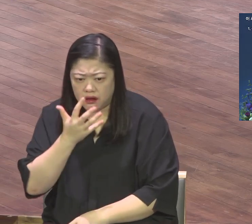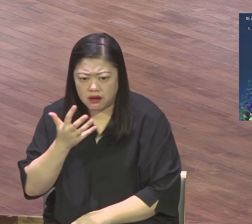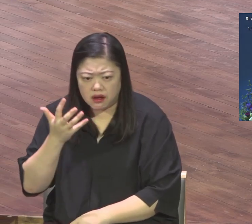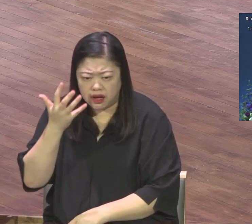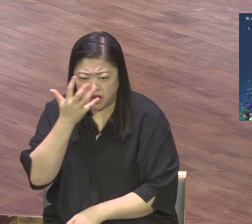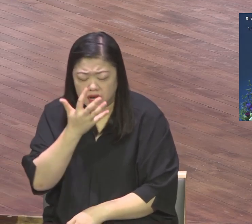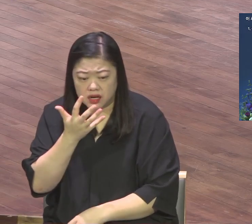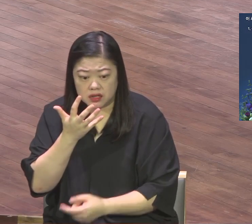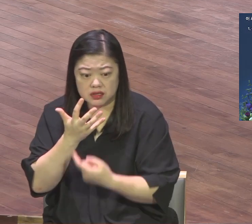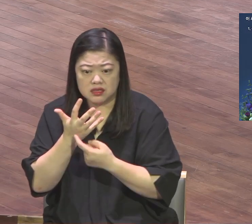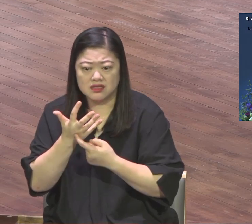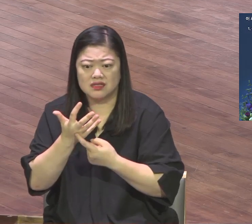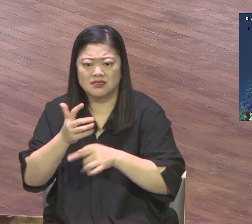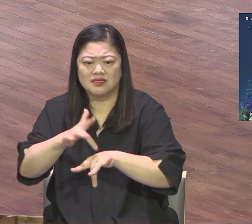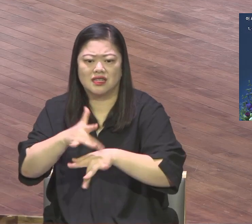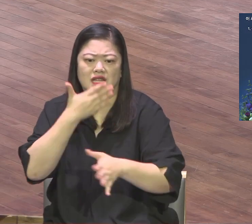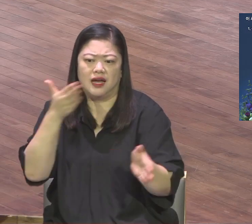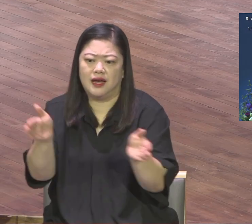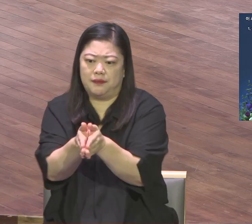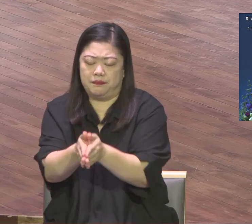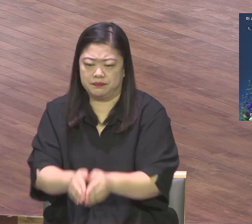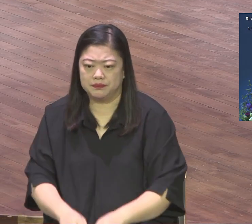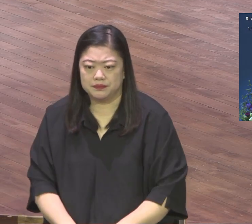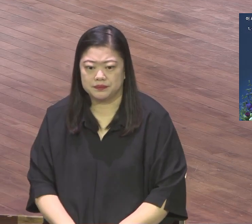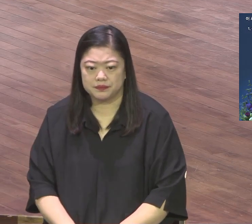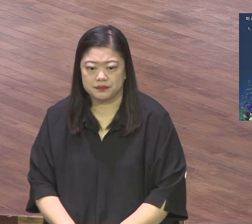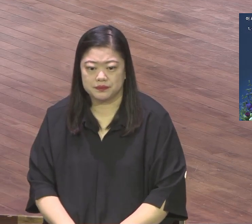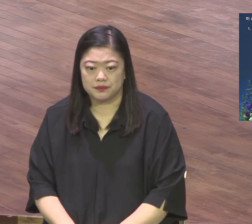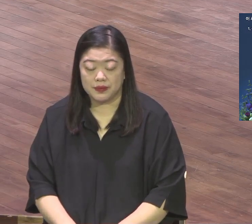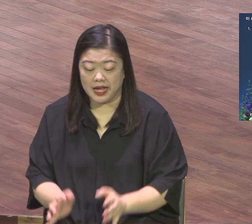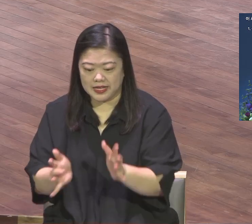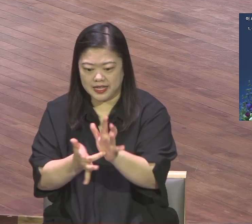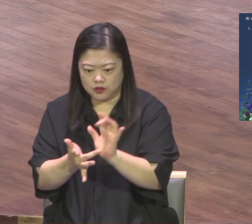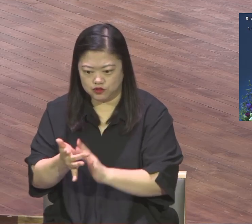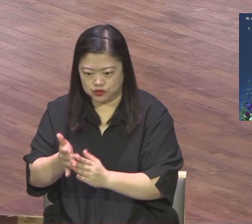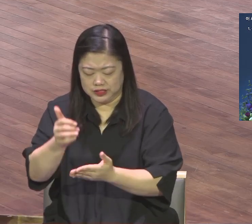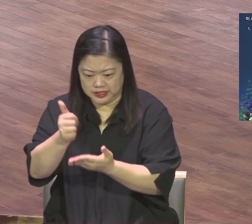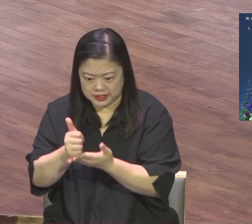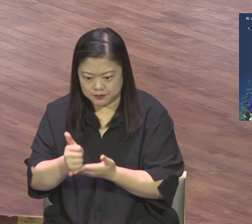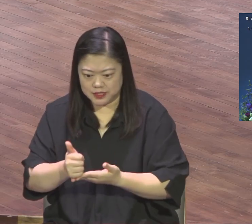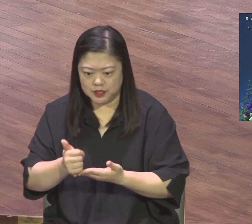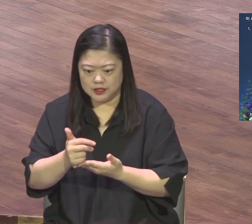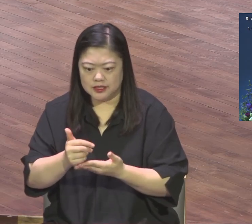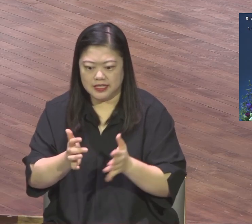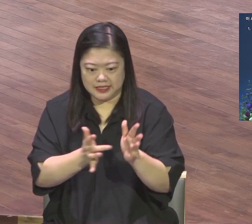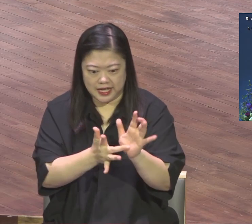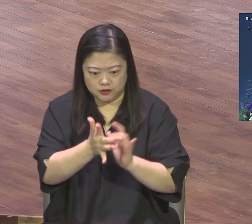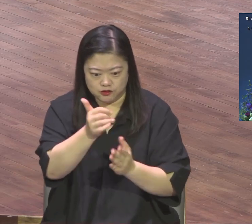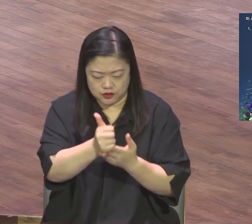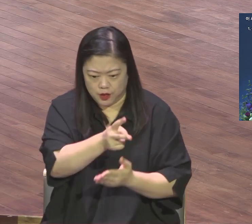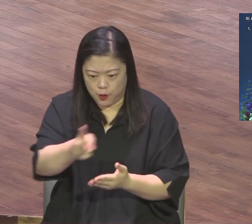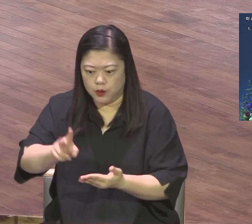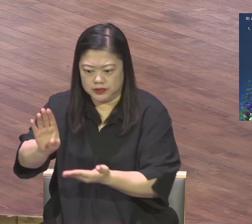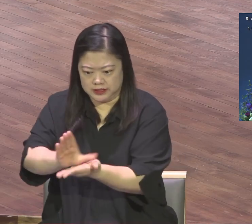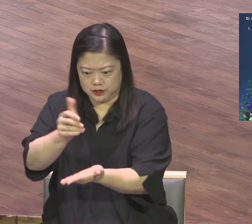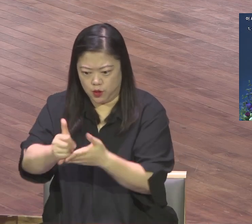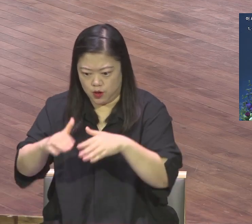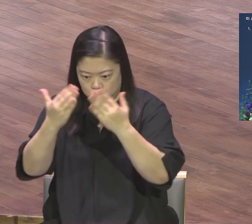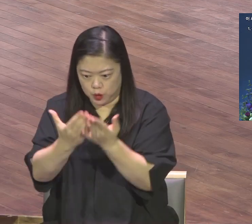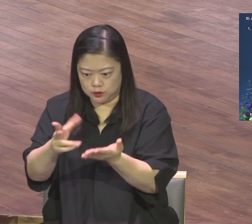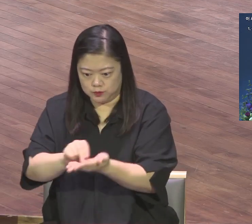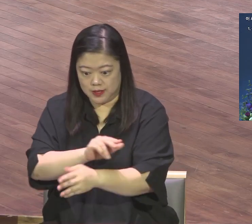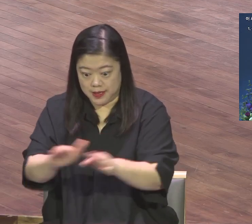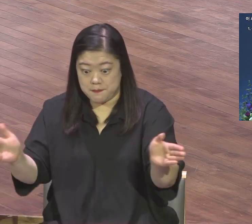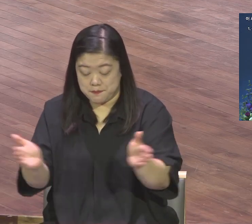그 의심이에요. 예수 믿는 순간에 성령 받은 거예요. 성령이 아니고는 주라고 시인을 못해요. 예수